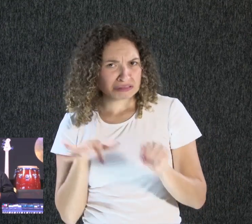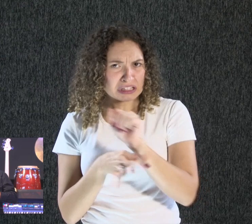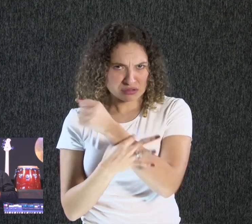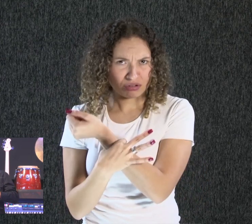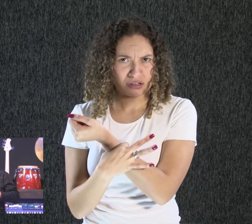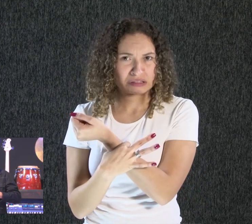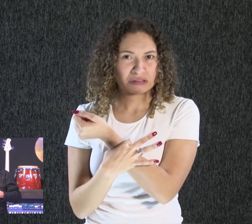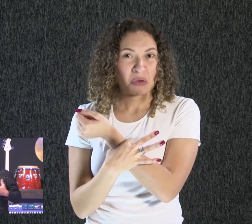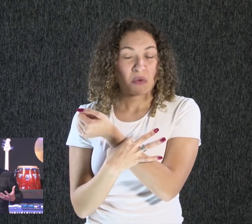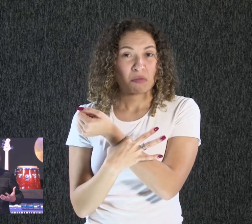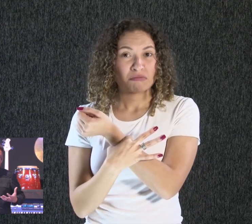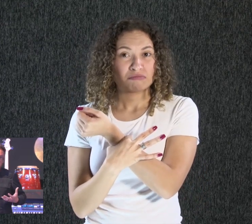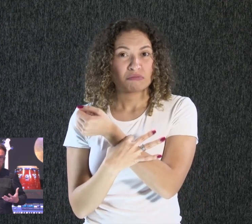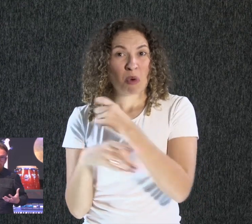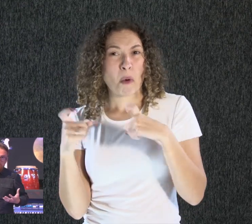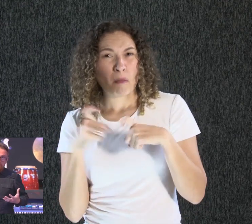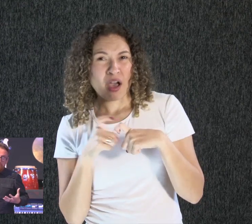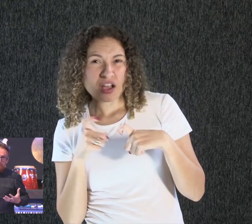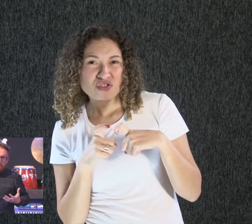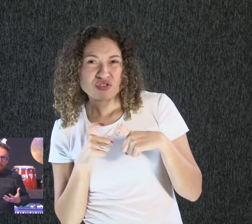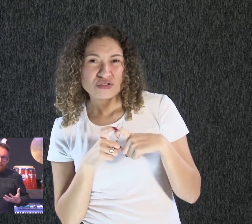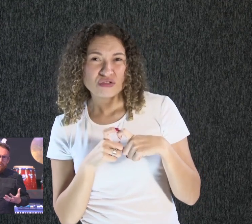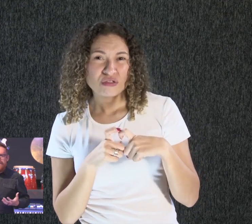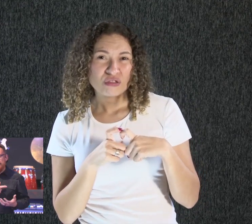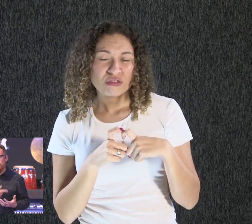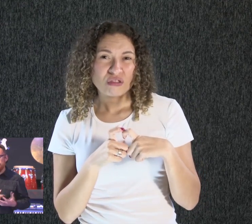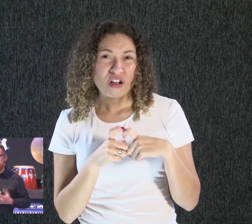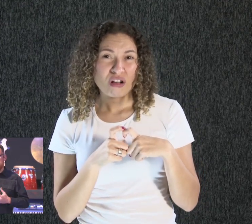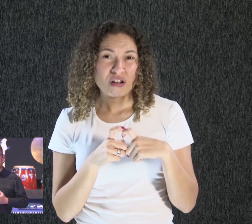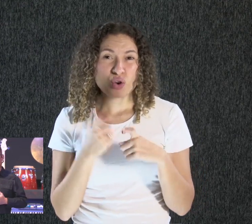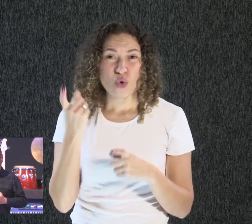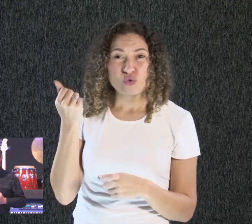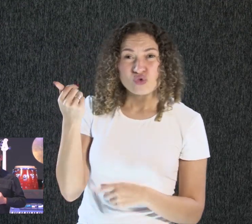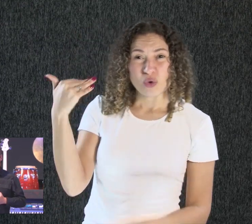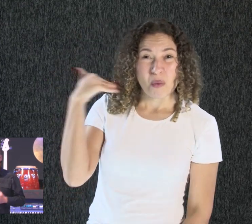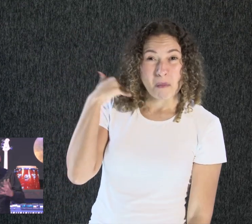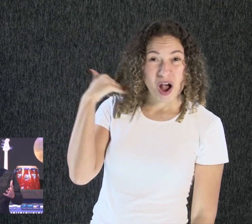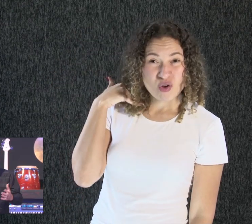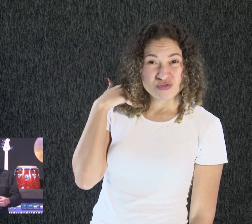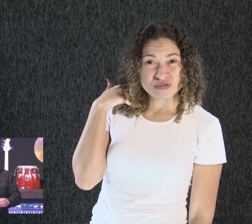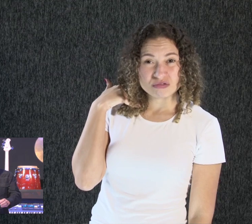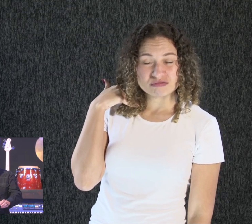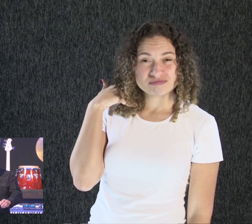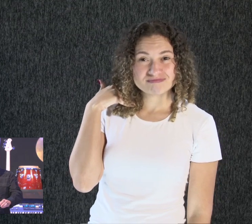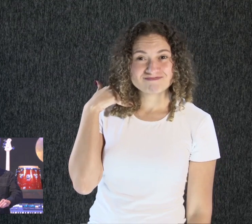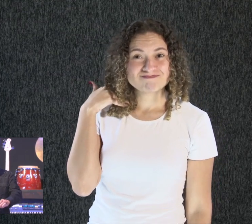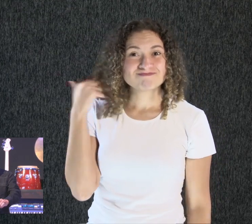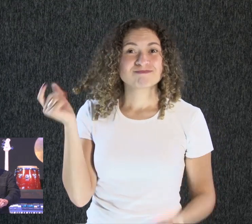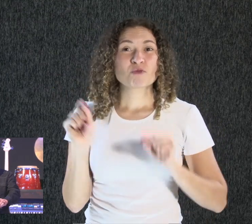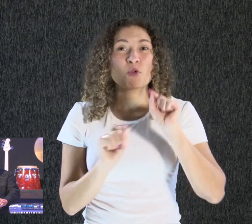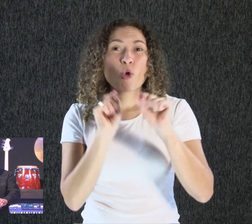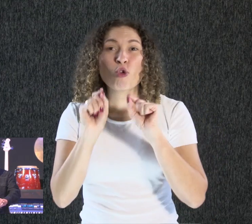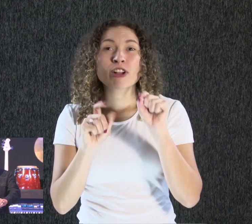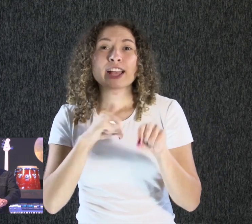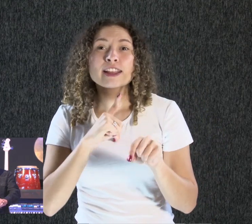É a sua saúde? Os médicos? A sua conta bancária?